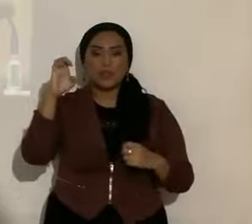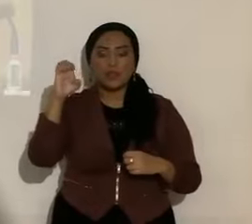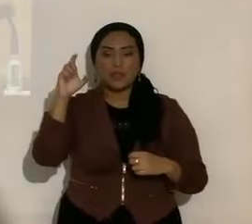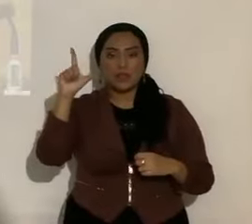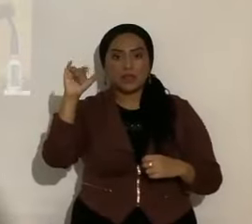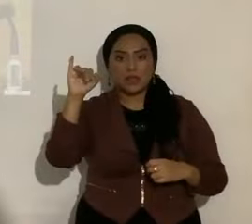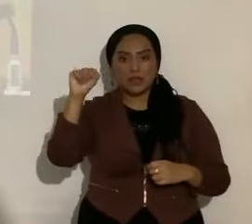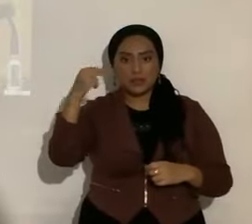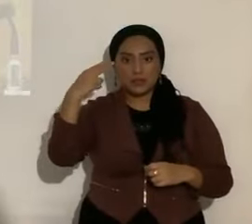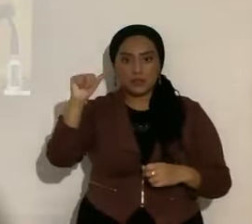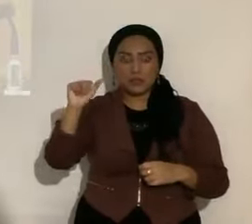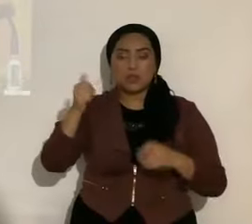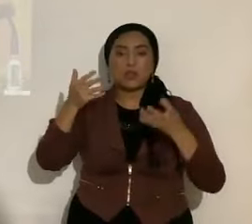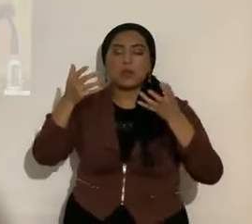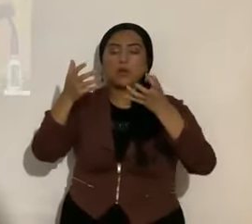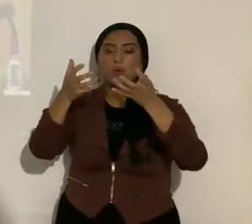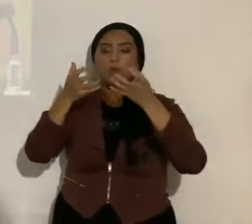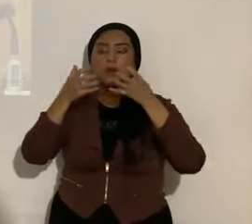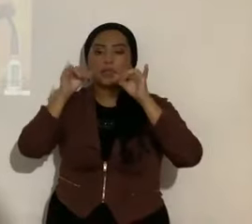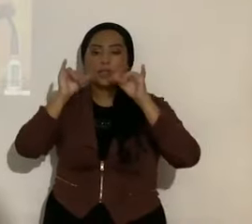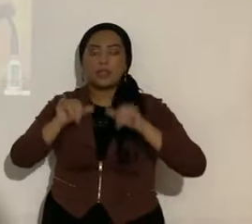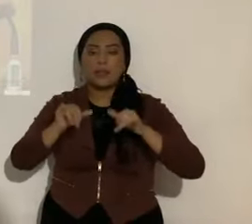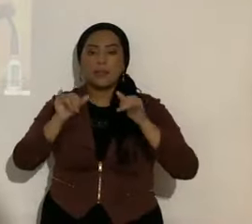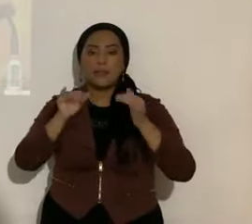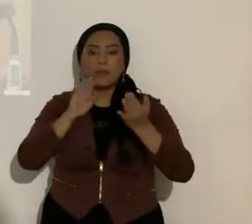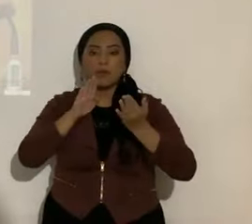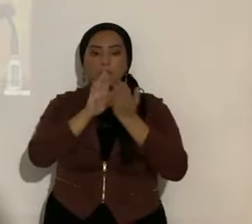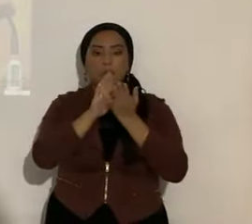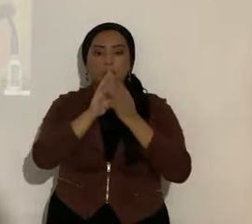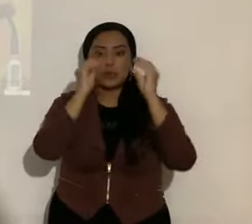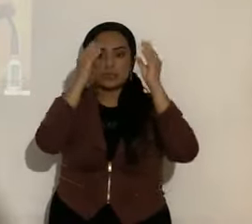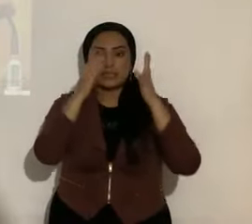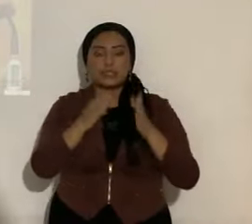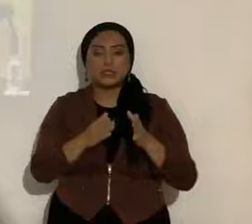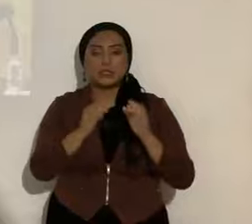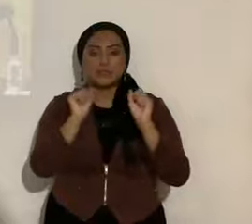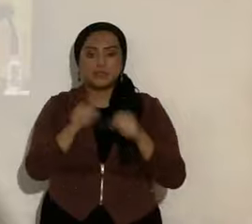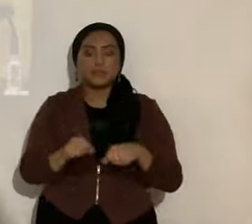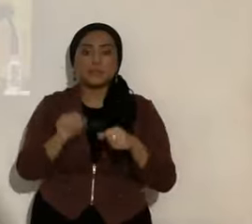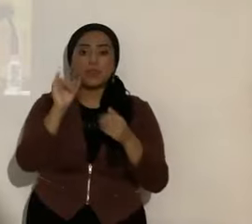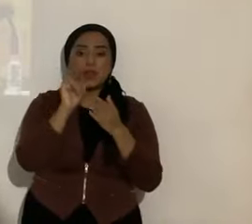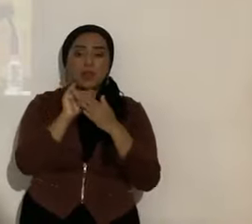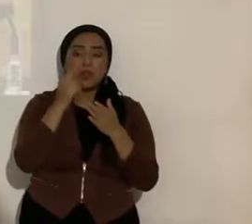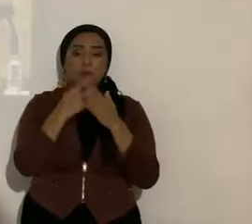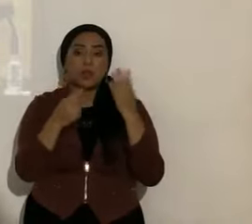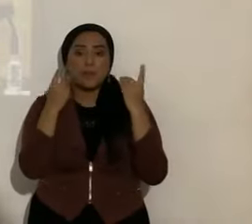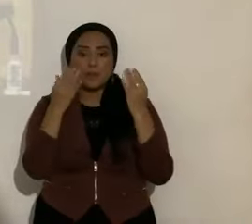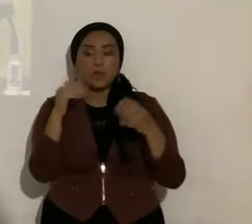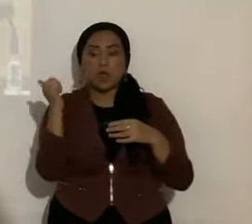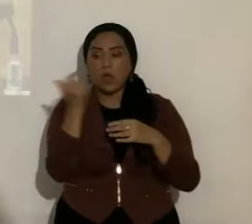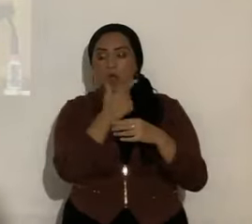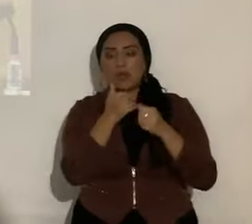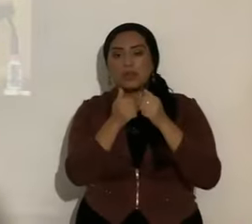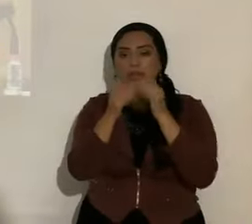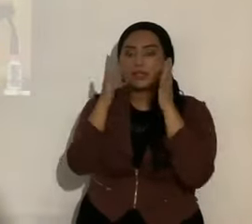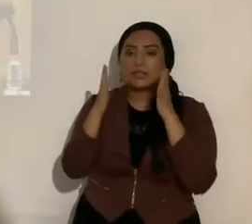quería permanecer lo más cerca posible a su maestro. Eso es lo que hace todo